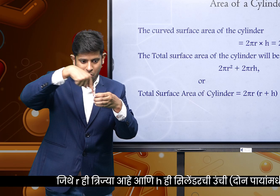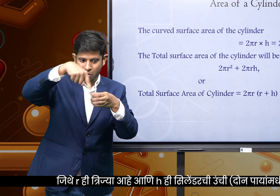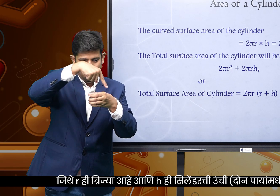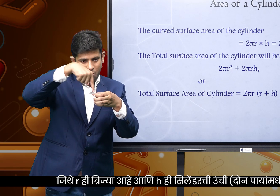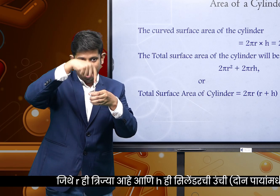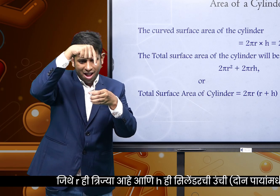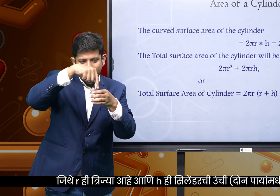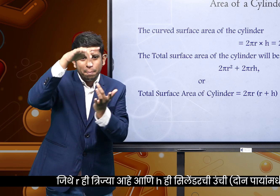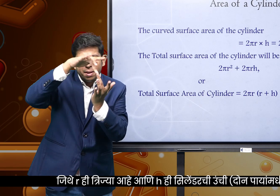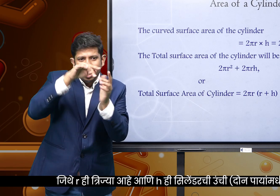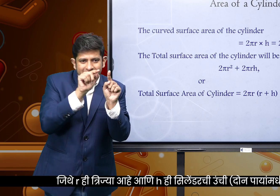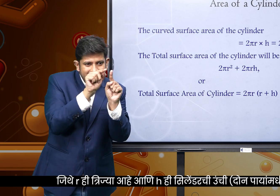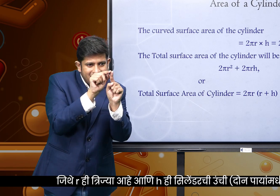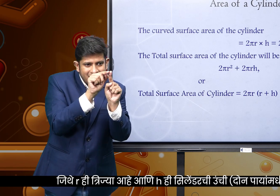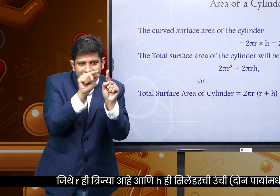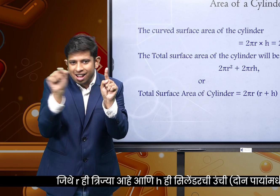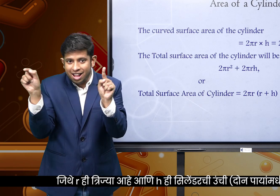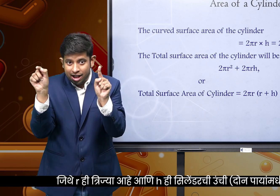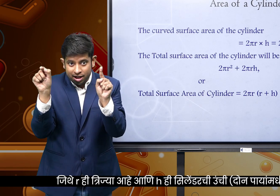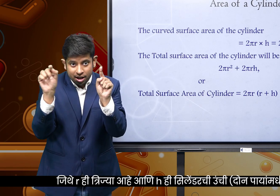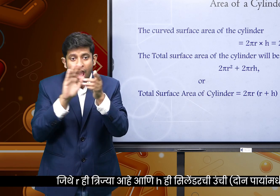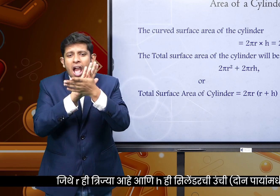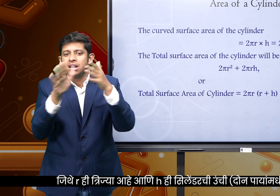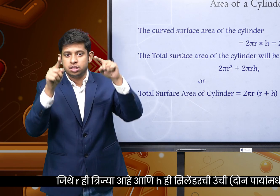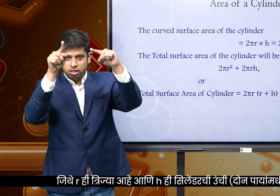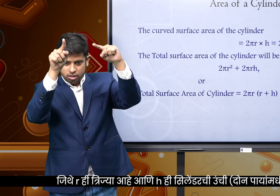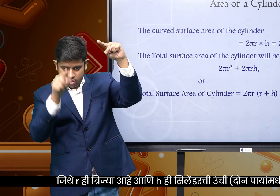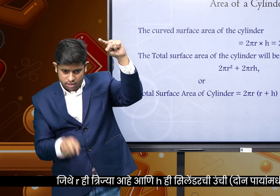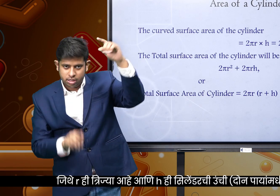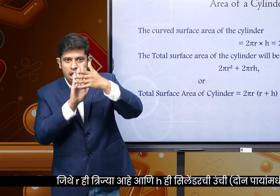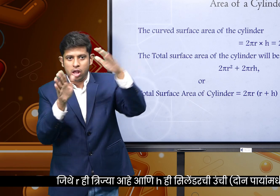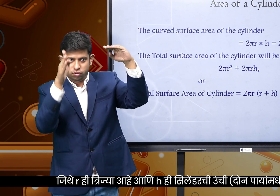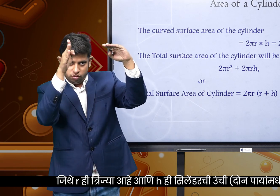ही त्रिज्या आहे आणि h ही सिलेंडरची उंची, 2 पायांमधील अंतर आहे।